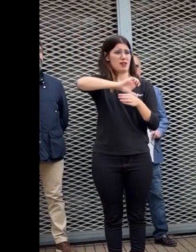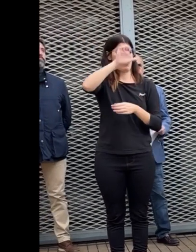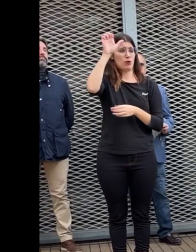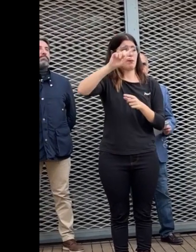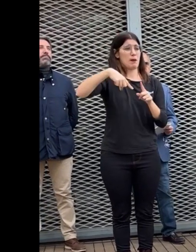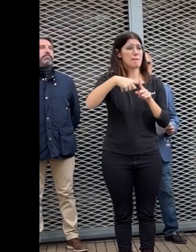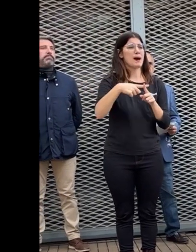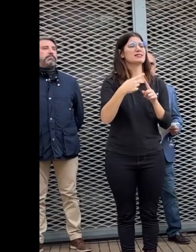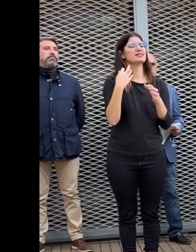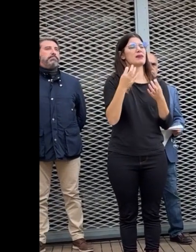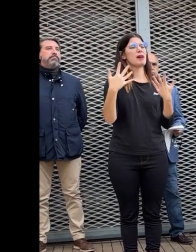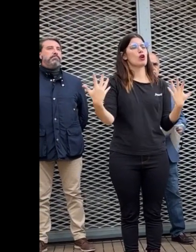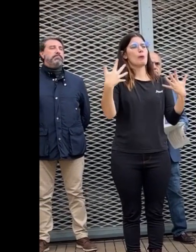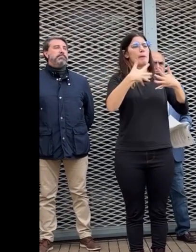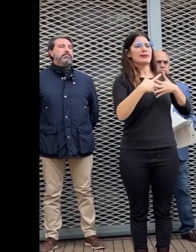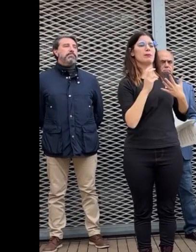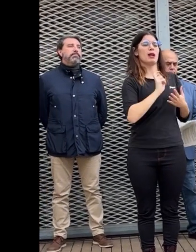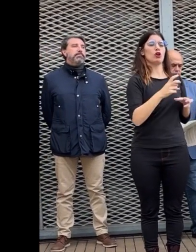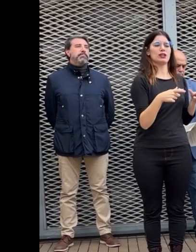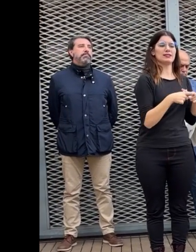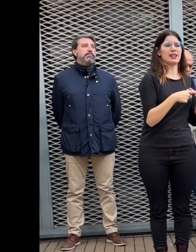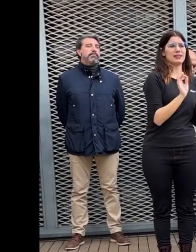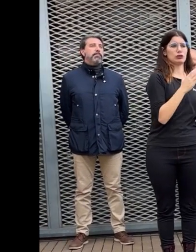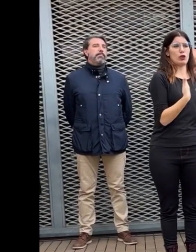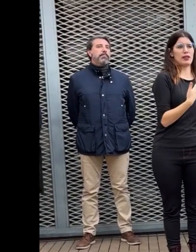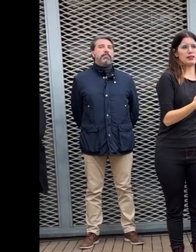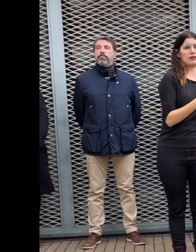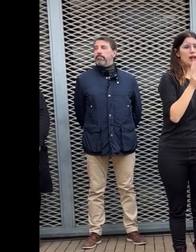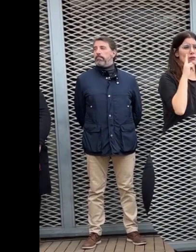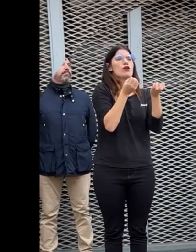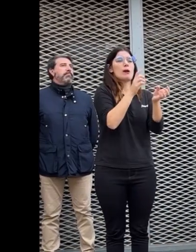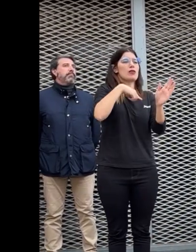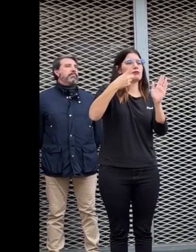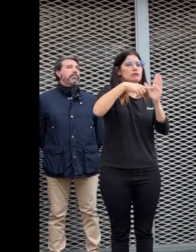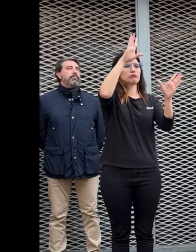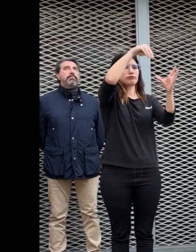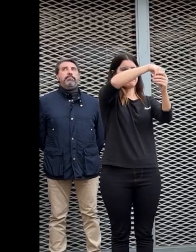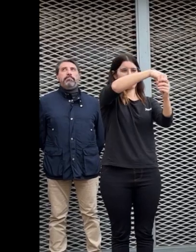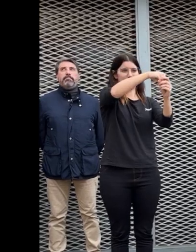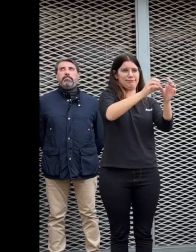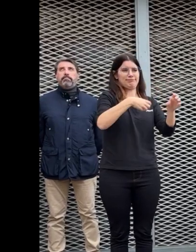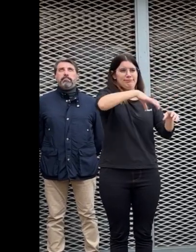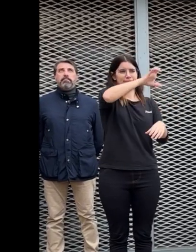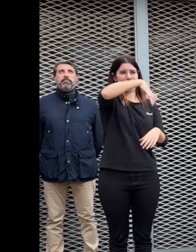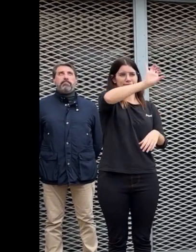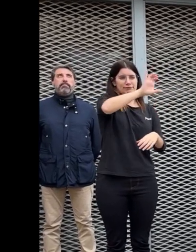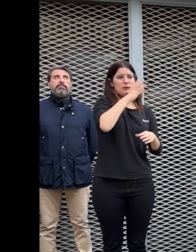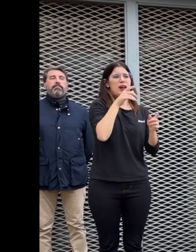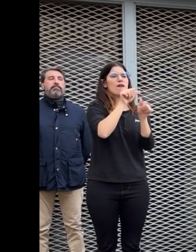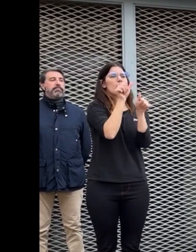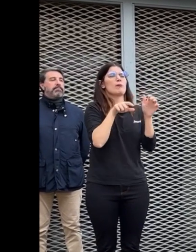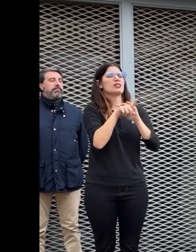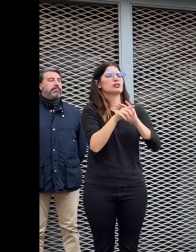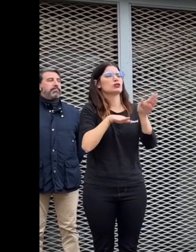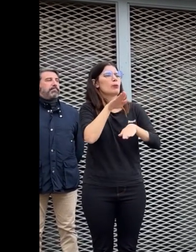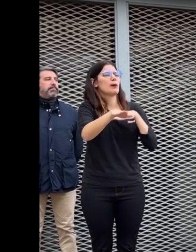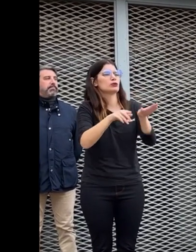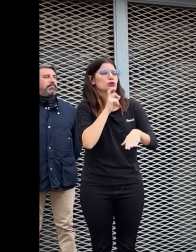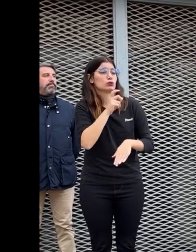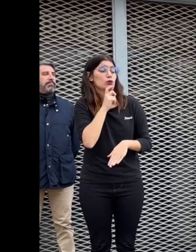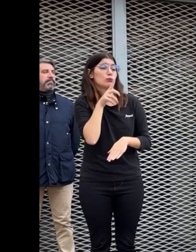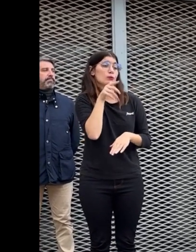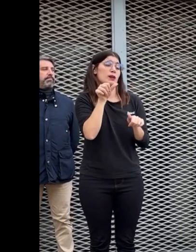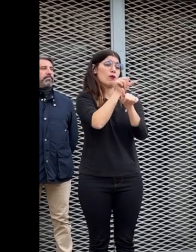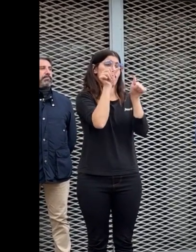carácter compatible con cualquier tarjeta o certificado de reconocimiento de la discapacidad. Y el modo de tramitarlas, en formato